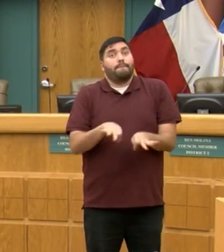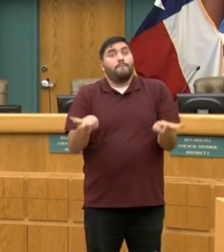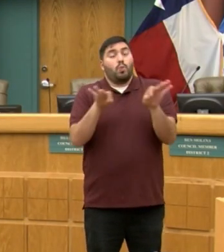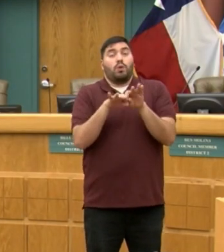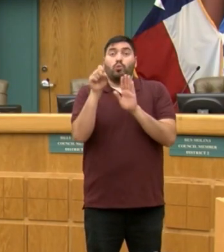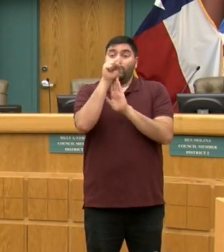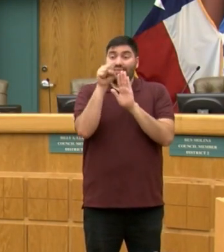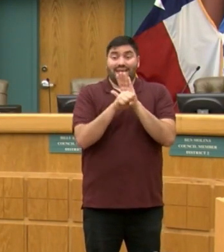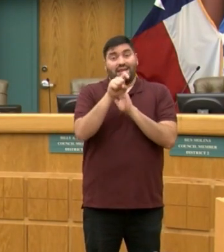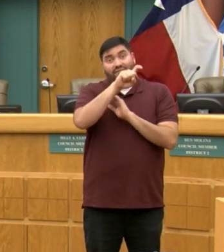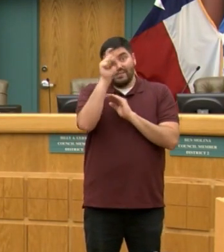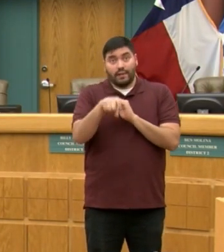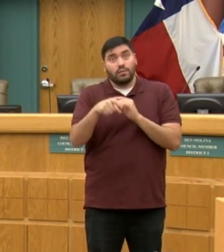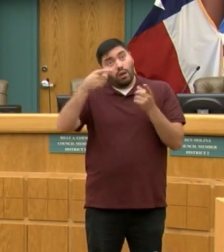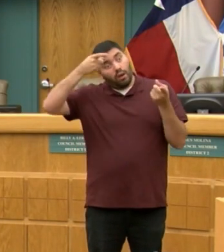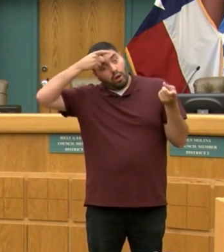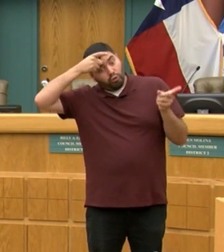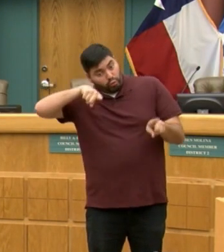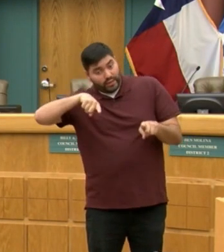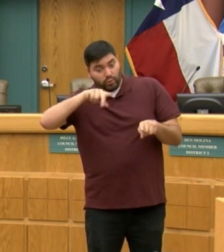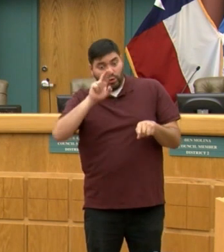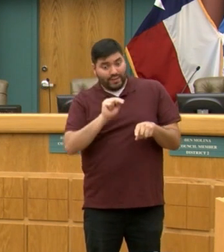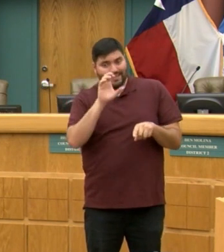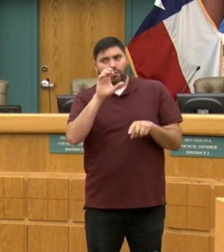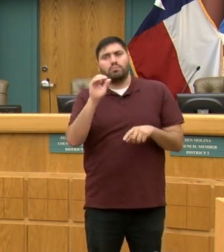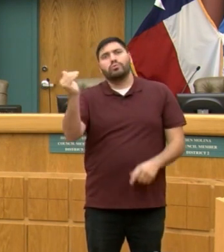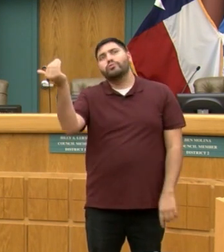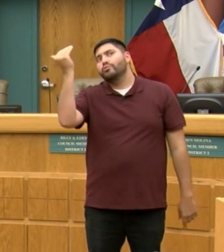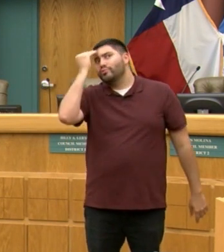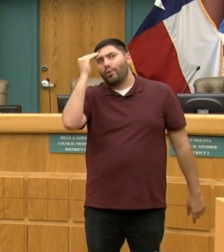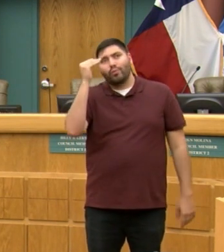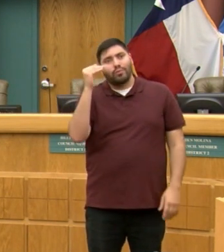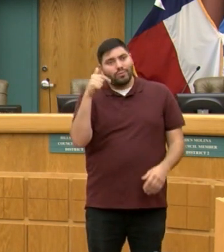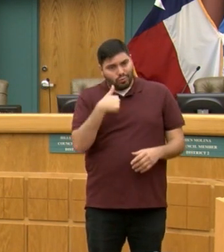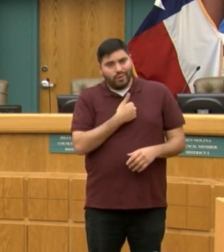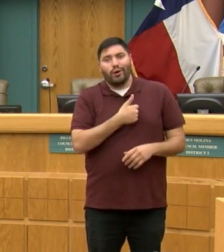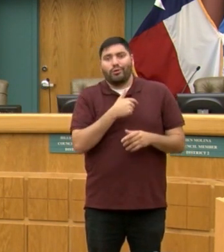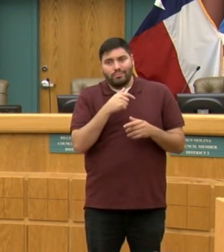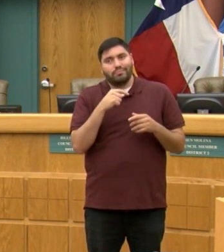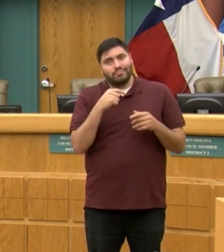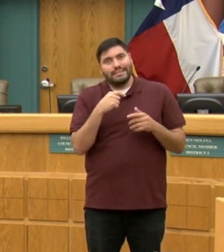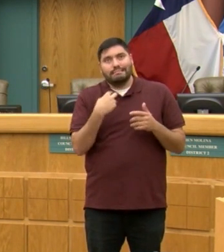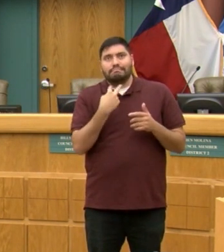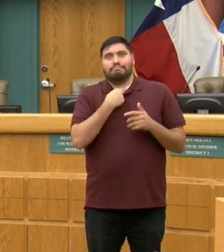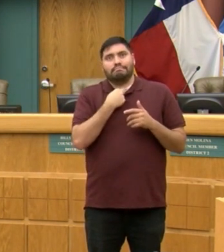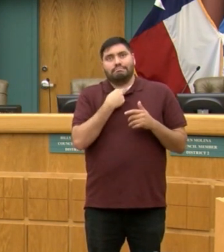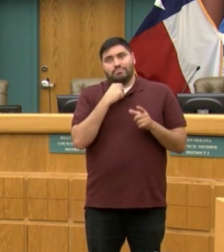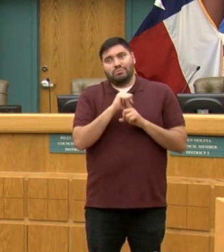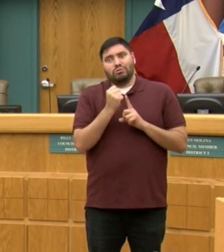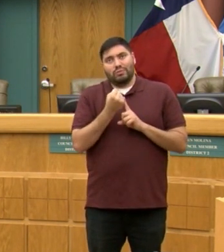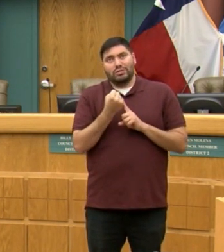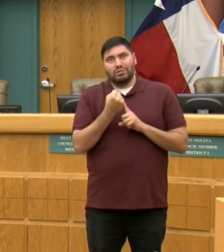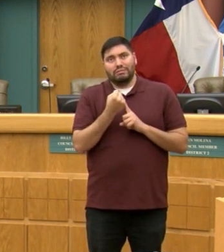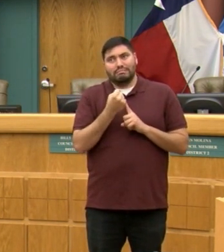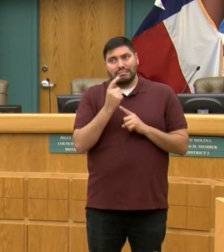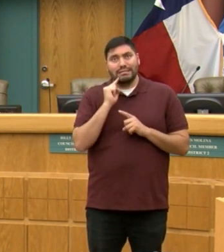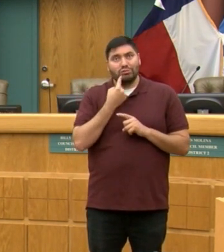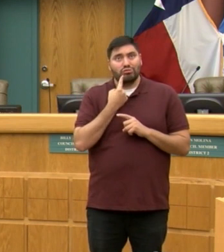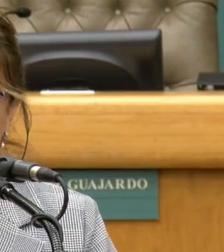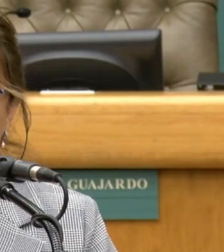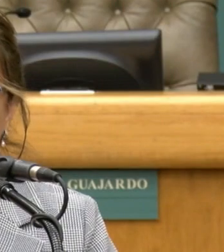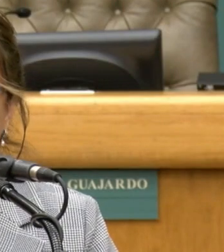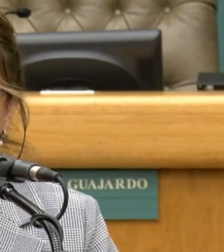taxes cuando el estado de texas se pone de acuerdo con el condado sabes que estás en problemas es por esto que tenemos que actuar de inmediato